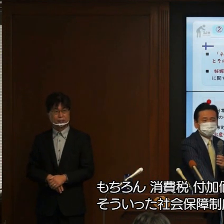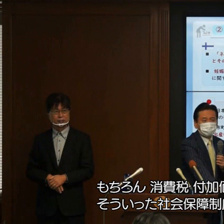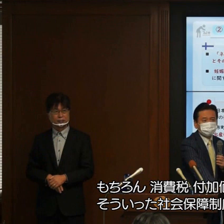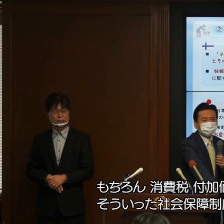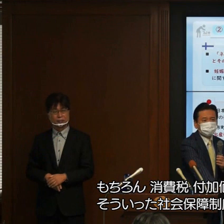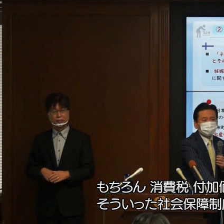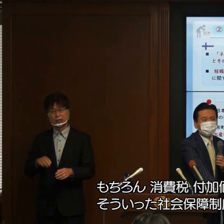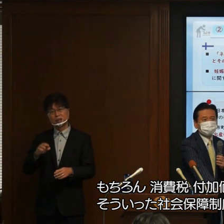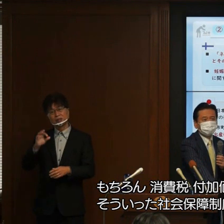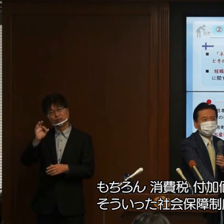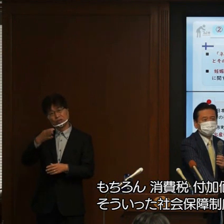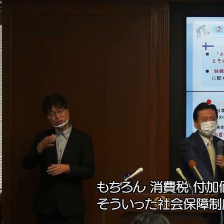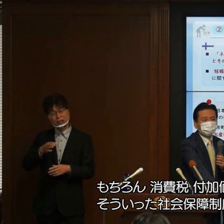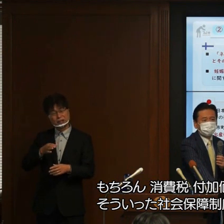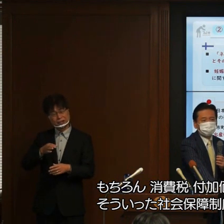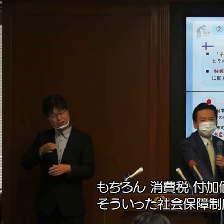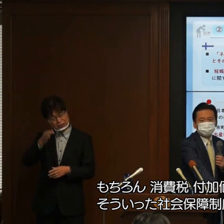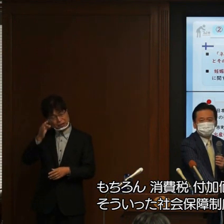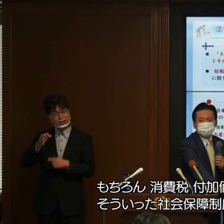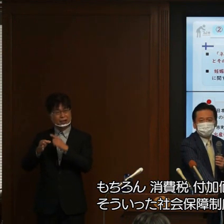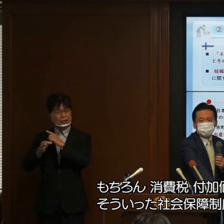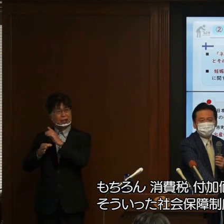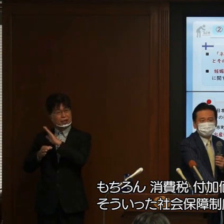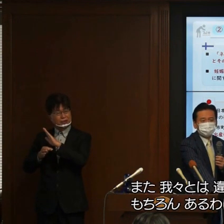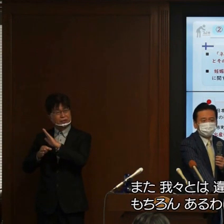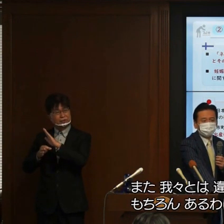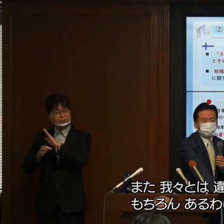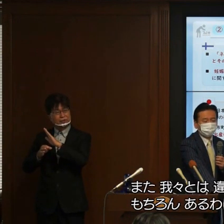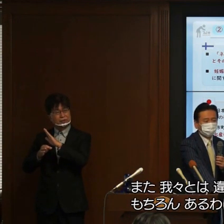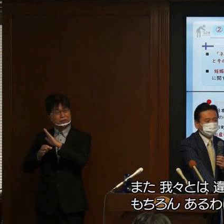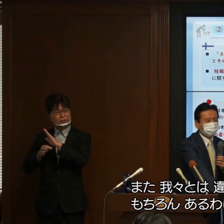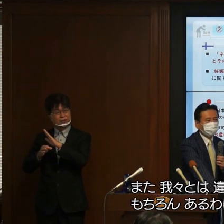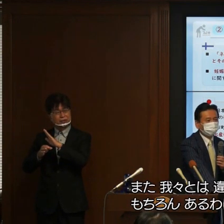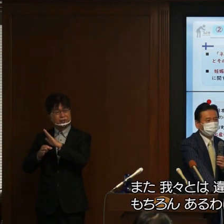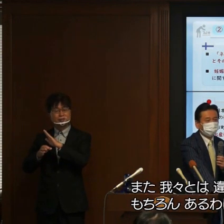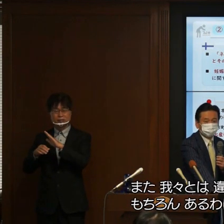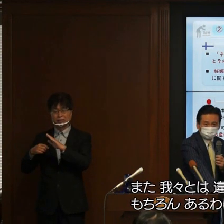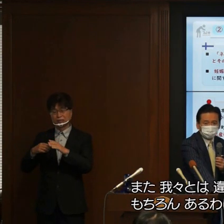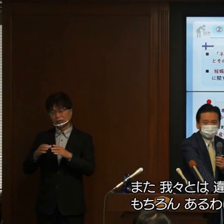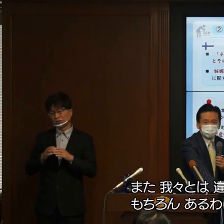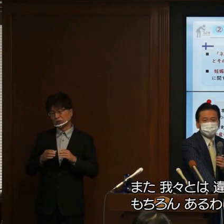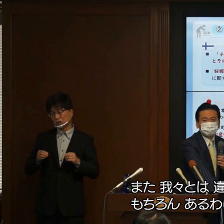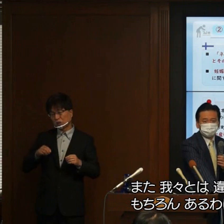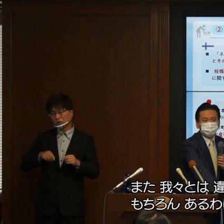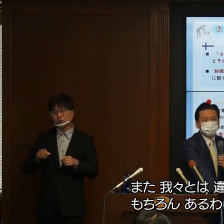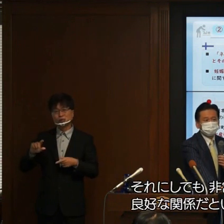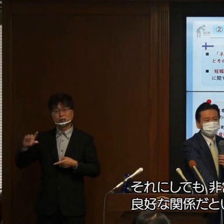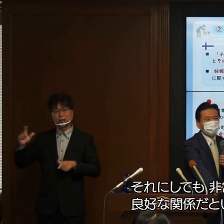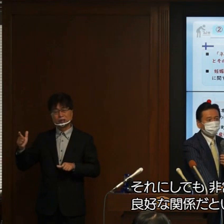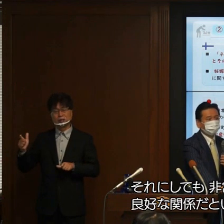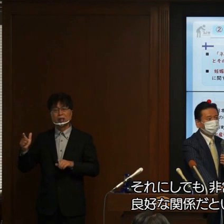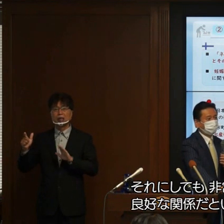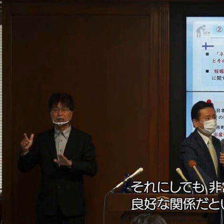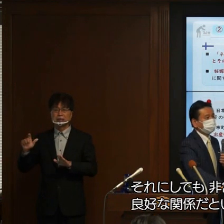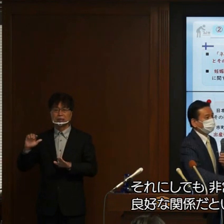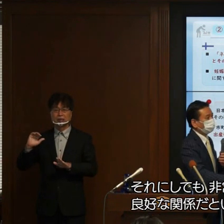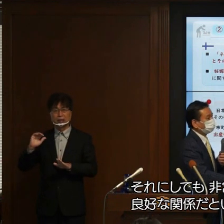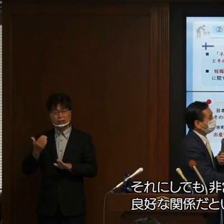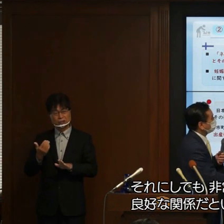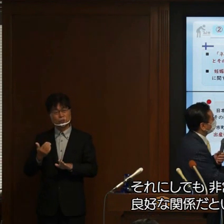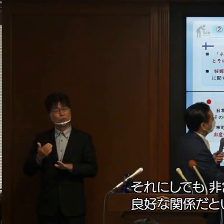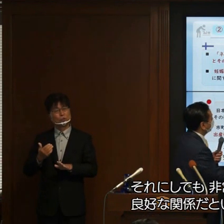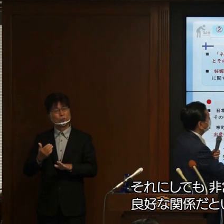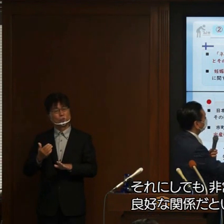消費税、付加価値税が非常に高くて、そういった社会保障制度がまた我々とは違うということももちろんあるわけですけれども、それにしても、非